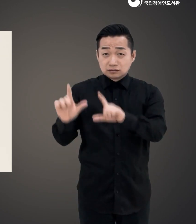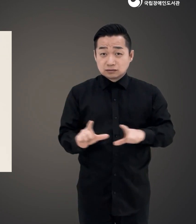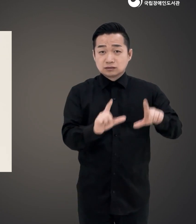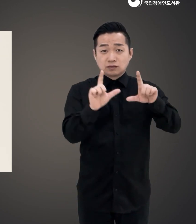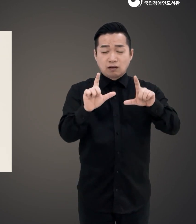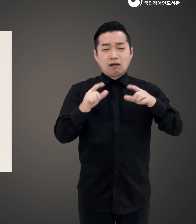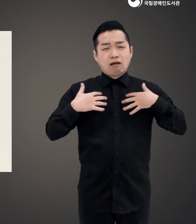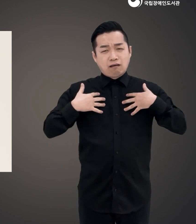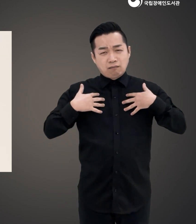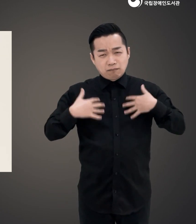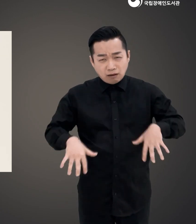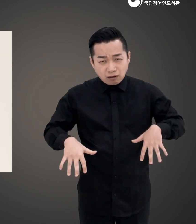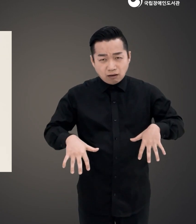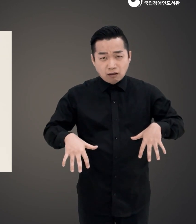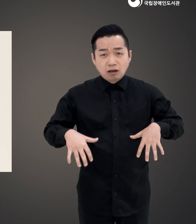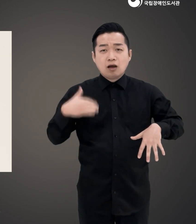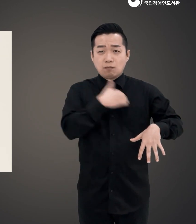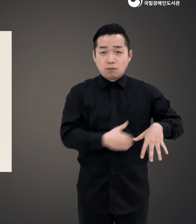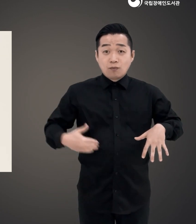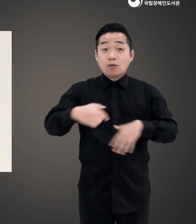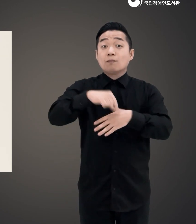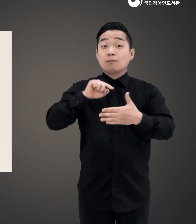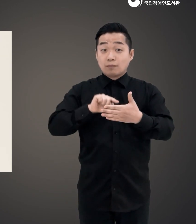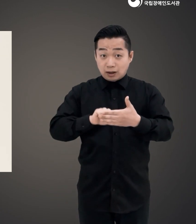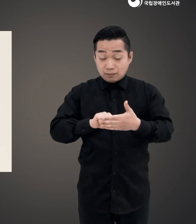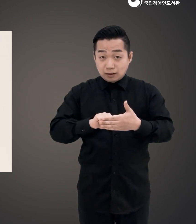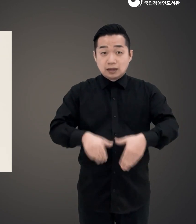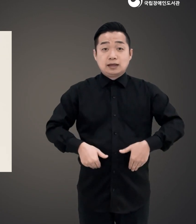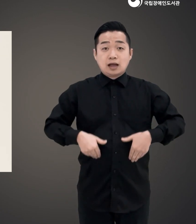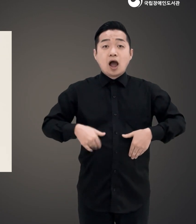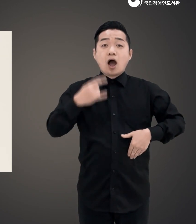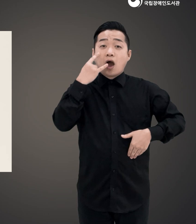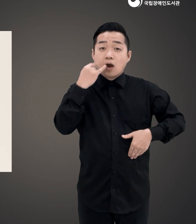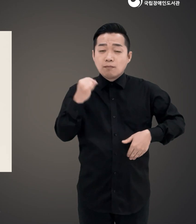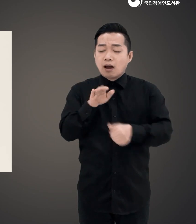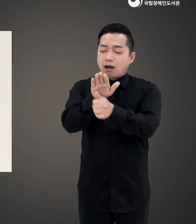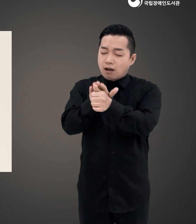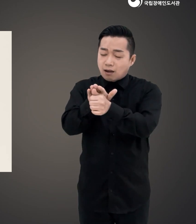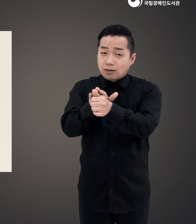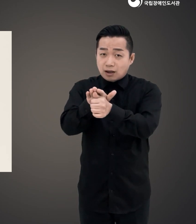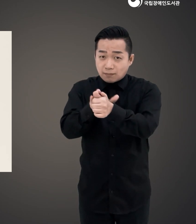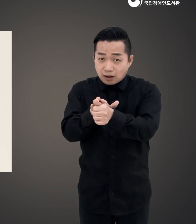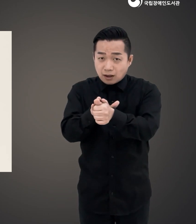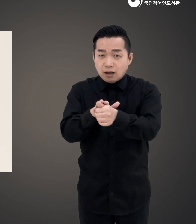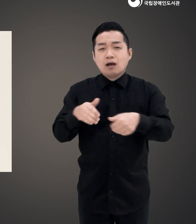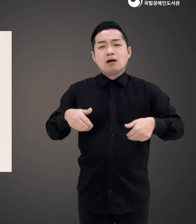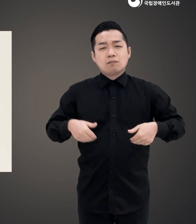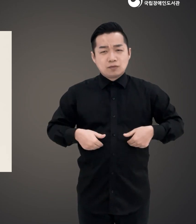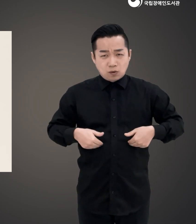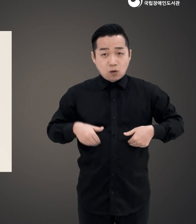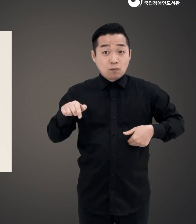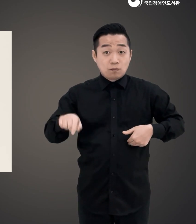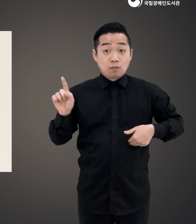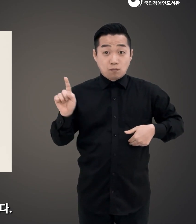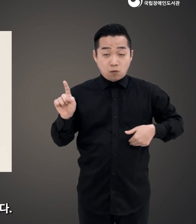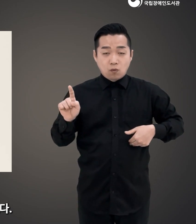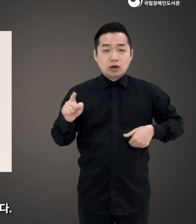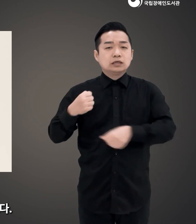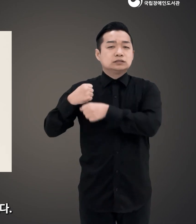어린이집 생활로 지친 몸과 마음을 따뜻한 엄마 손길로 위로받고 싶은 의존 욕구였다.